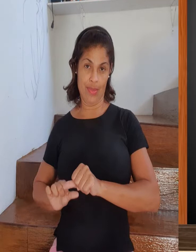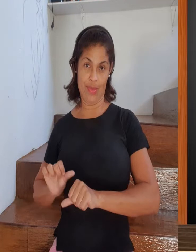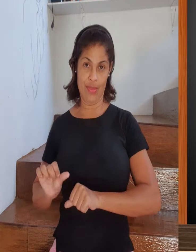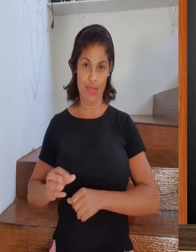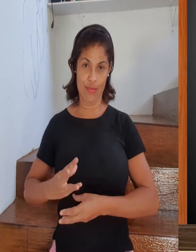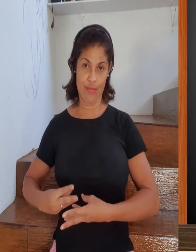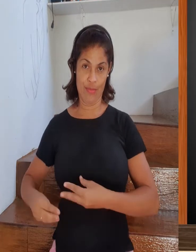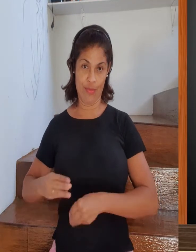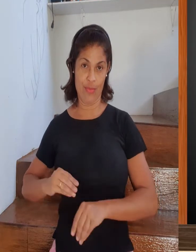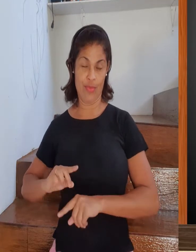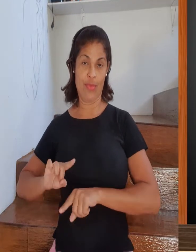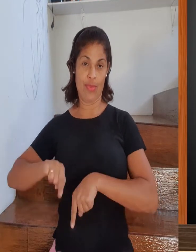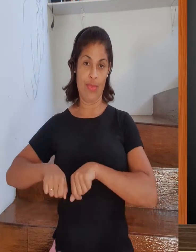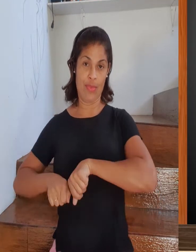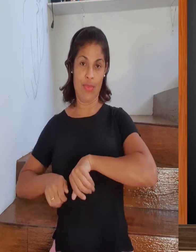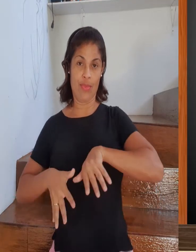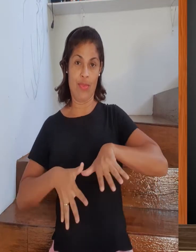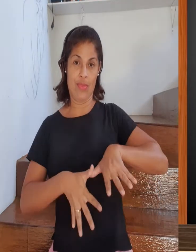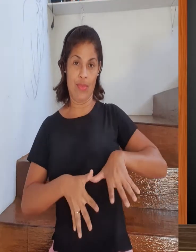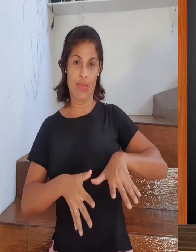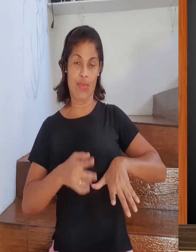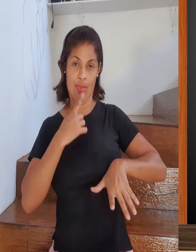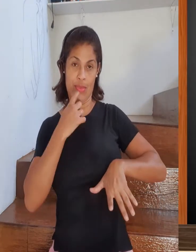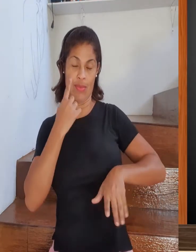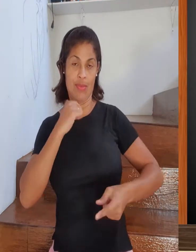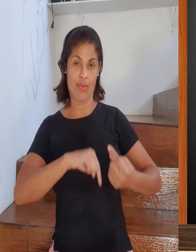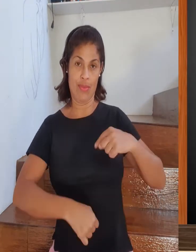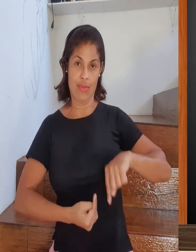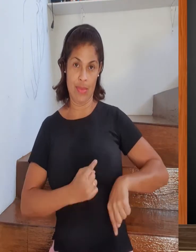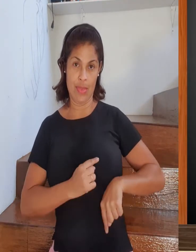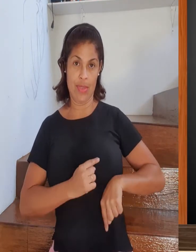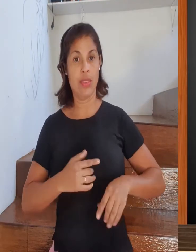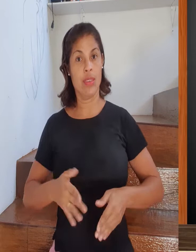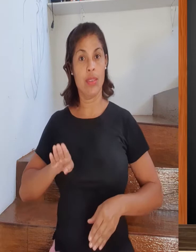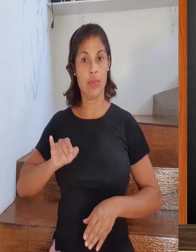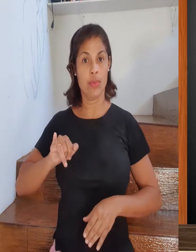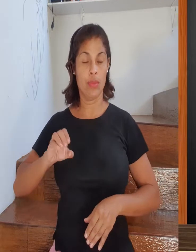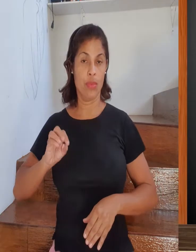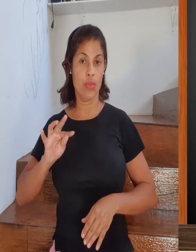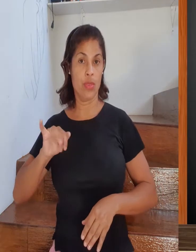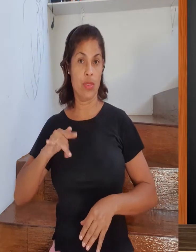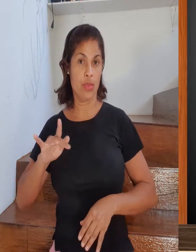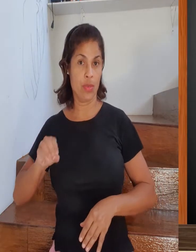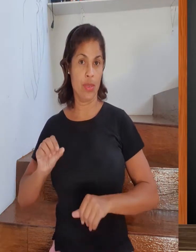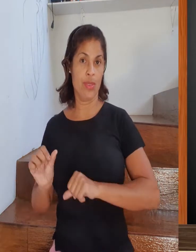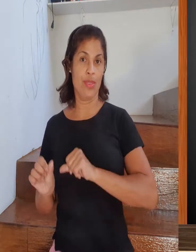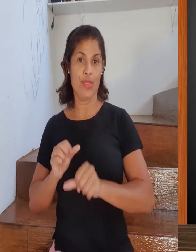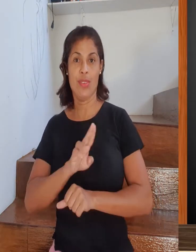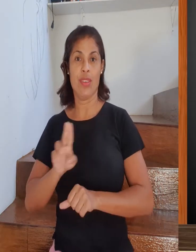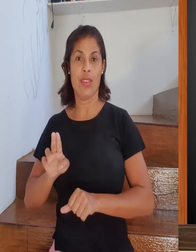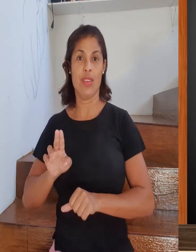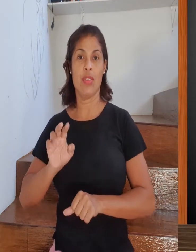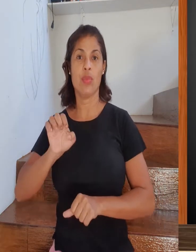sendo biotransformado antes de ser distribuído. Neste caso, a biotransformação recebe o nome